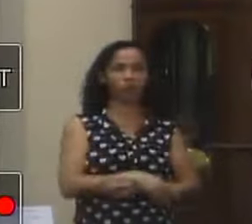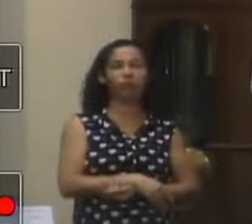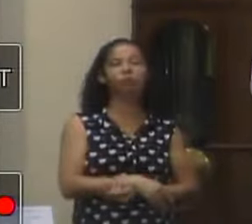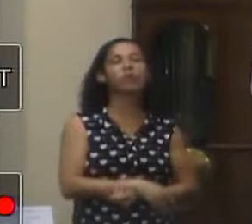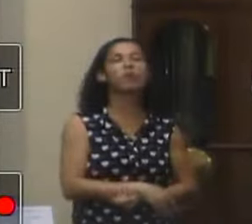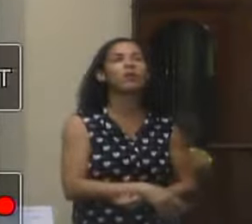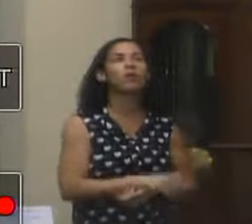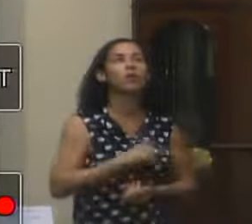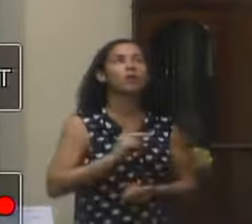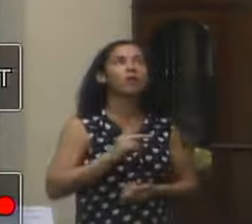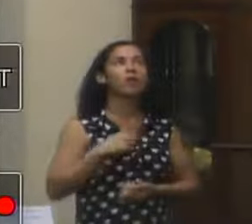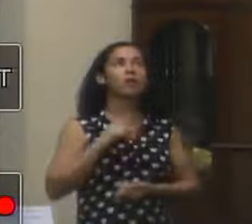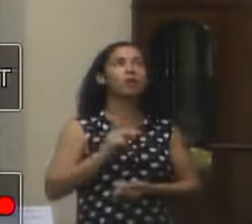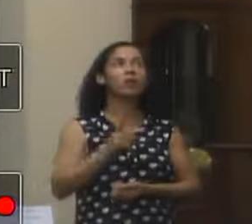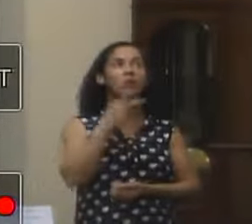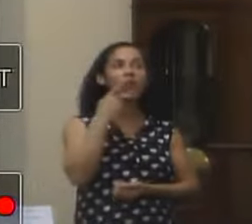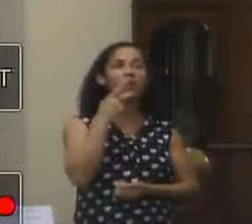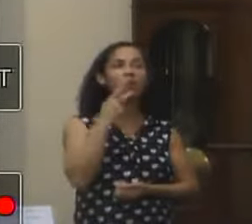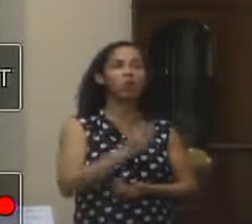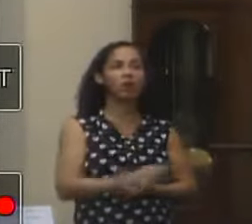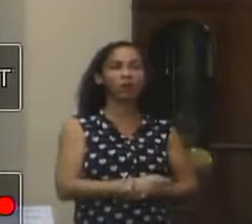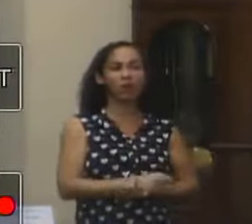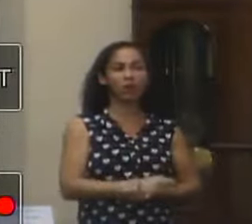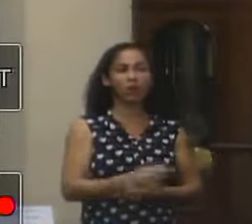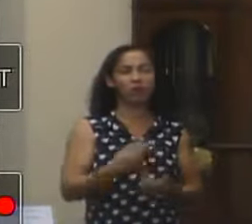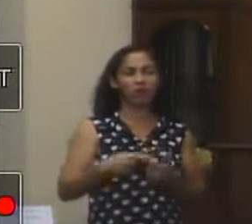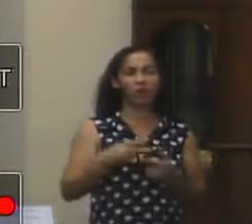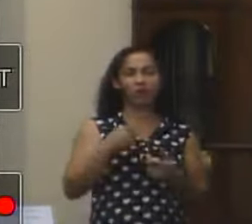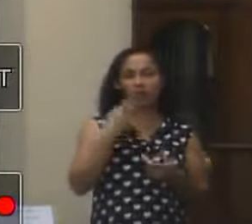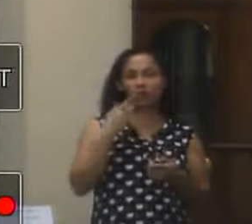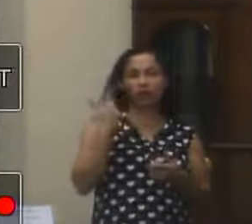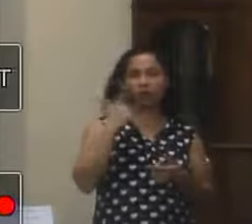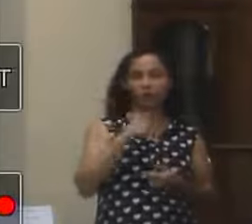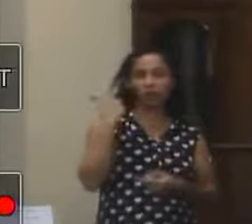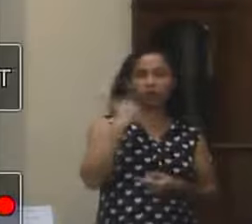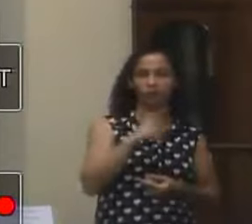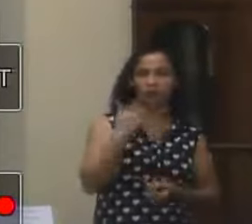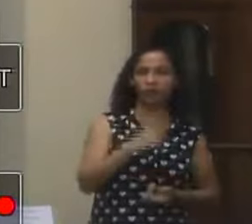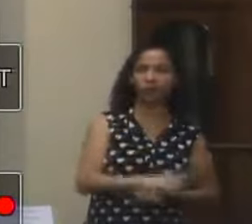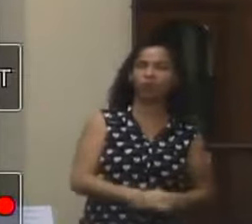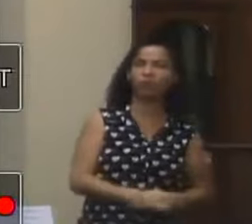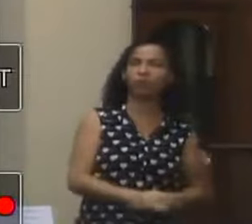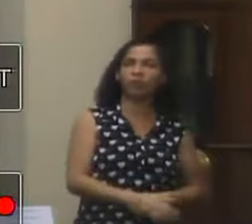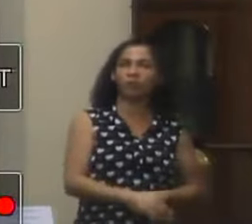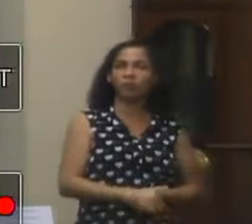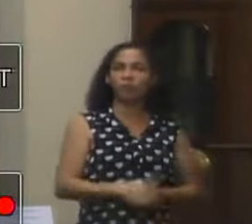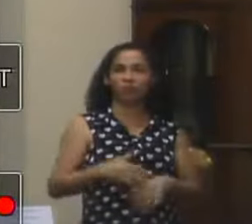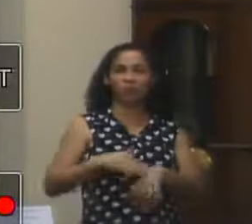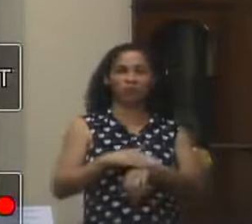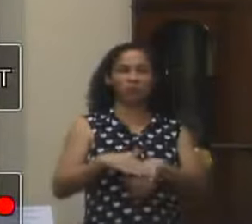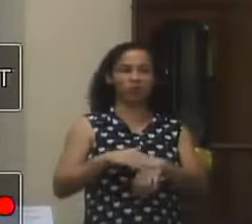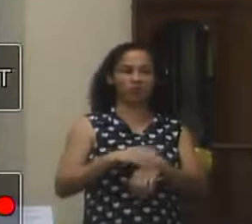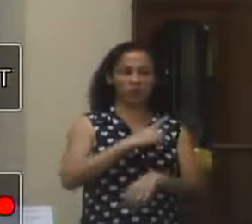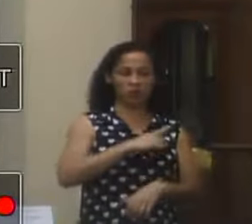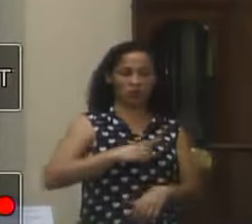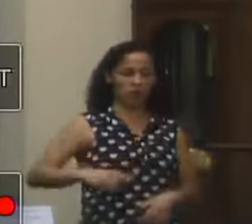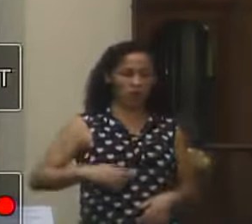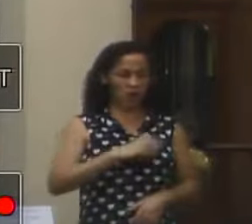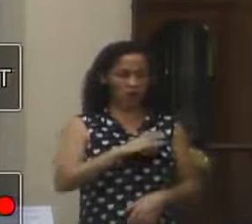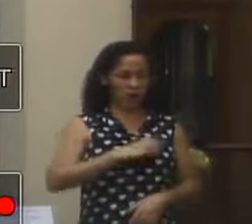porque é uma questão que a gente vem discutindo, inclusive discuti com uma conversa com o deputado André Correia,